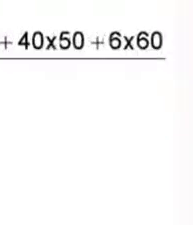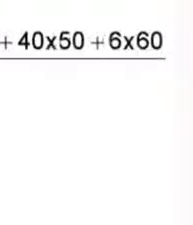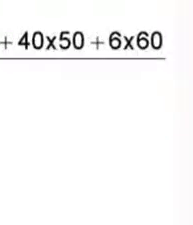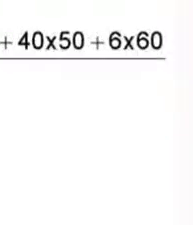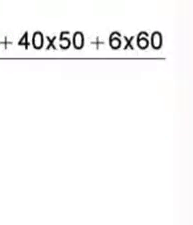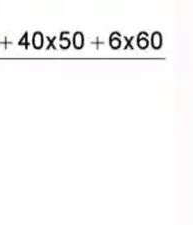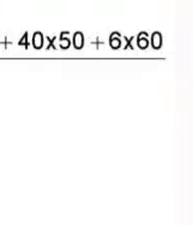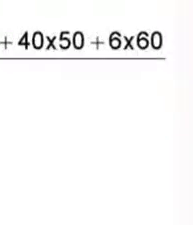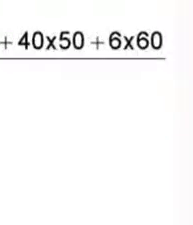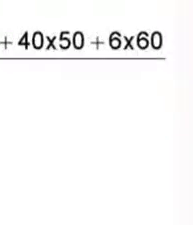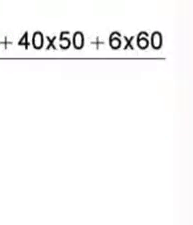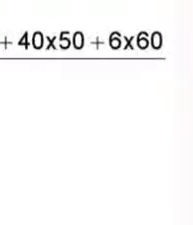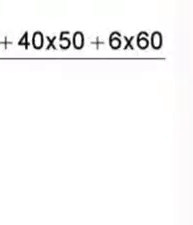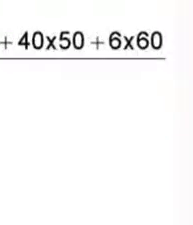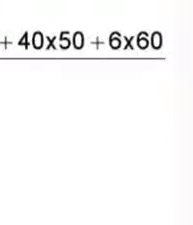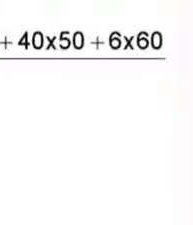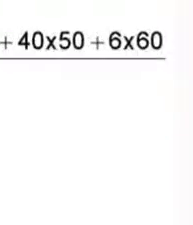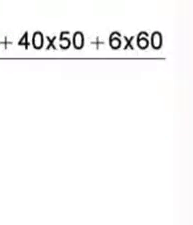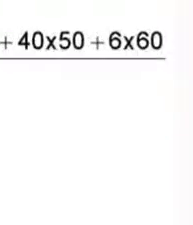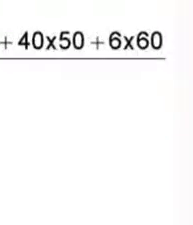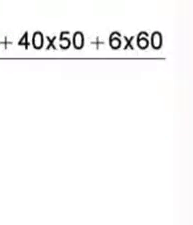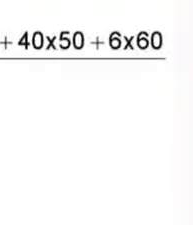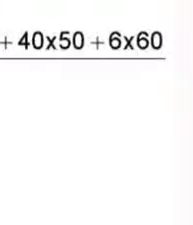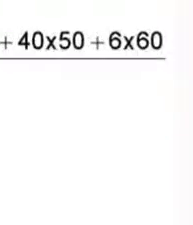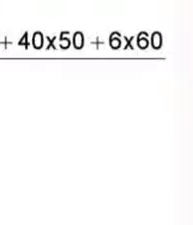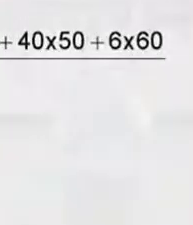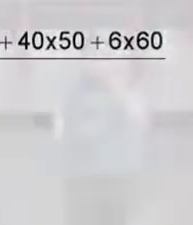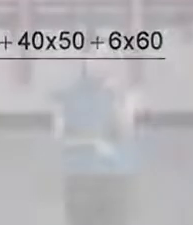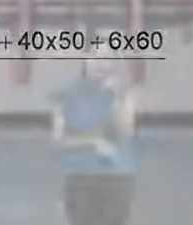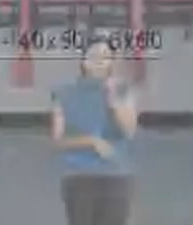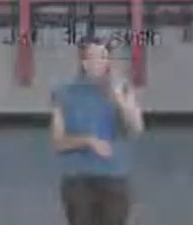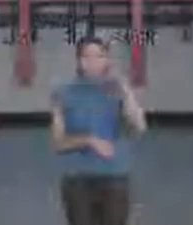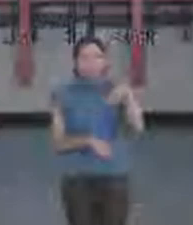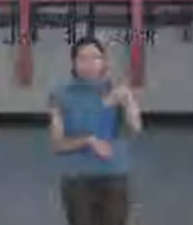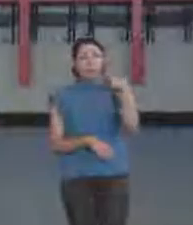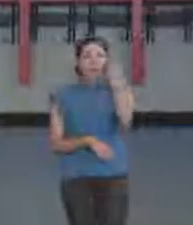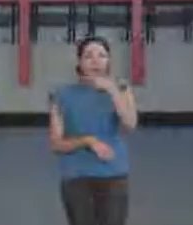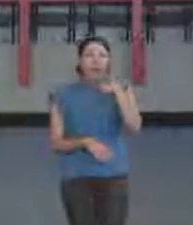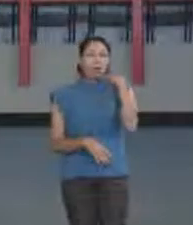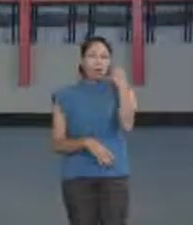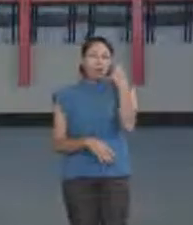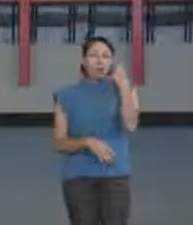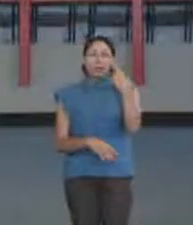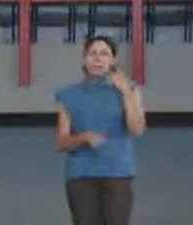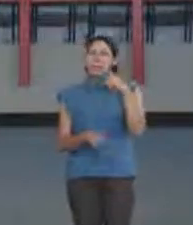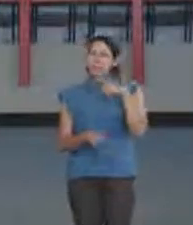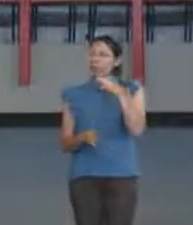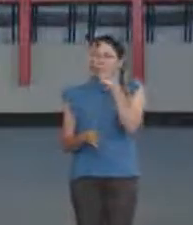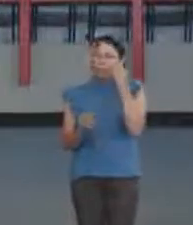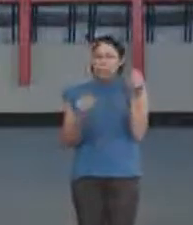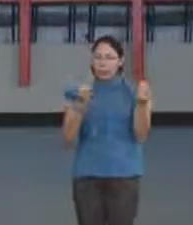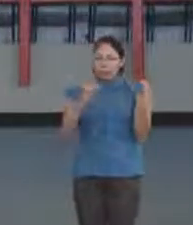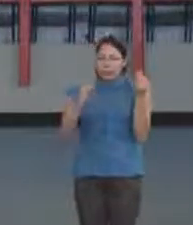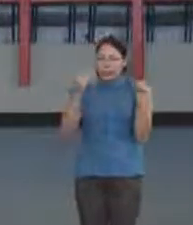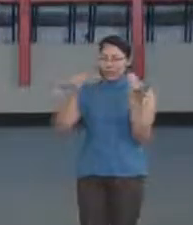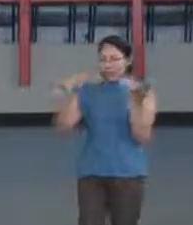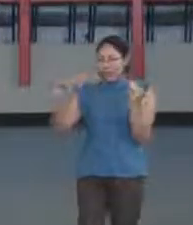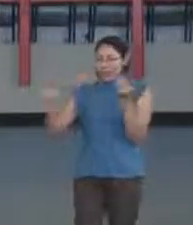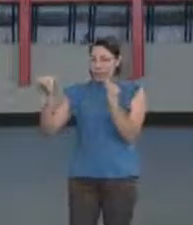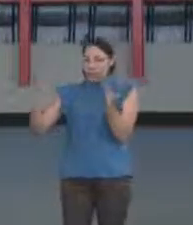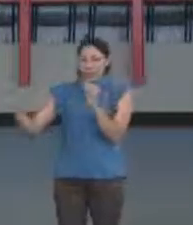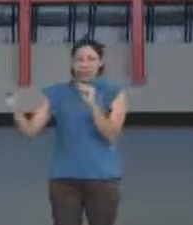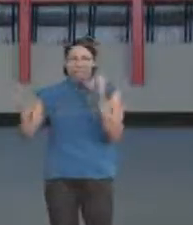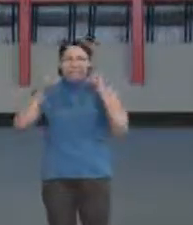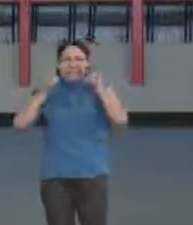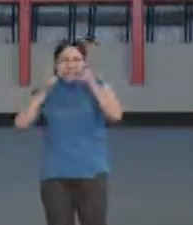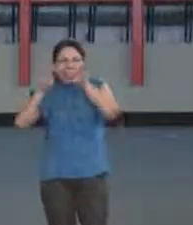Mais 6 veículos que andavam a 60 km por hora. Vai ficar um pouquinho pequeno, mas eu acho que dá para todo mundo